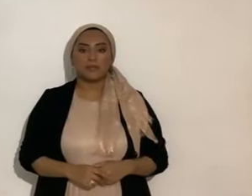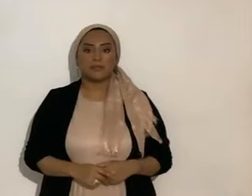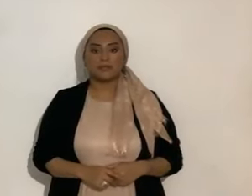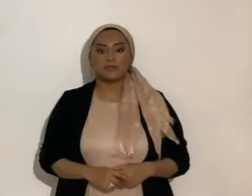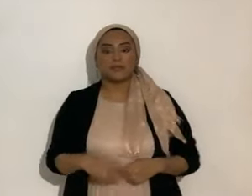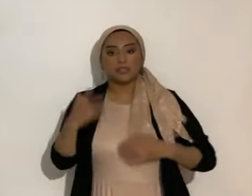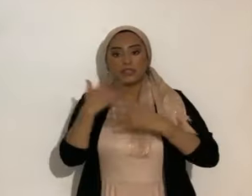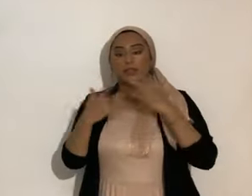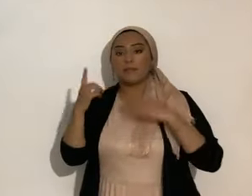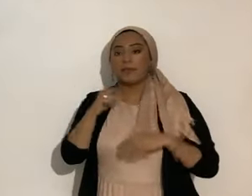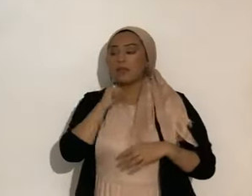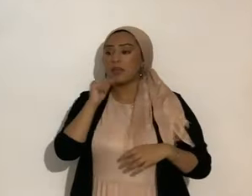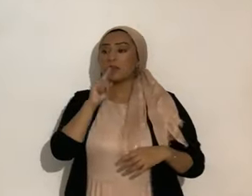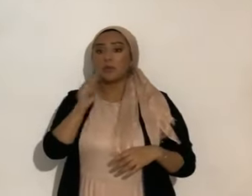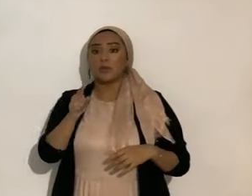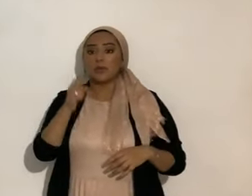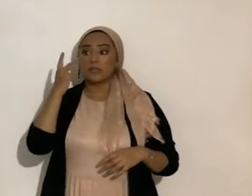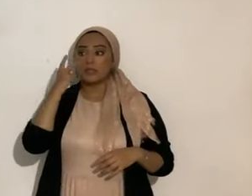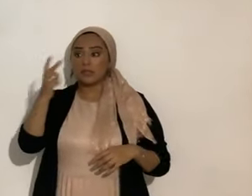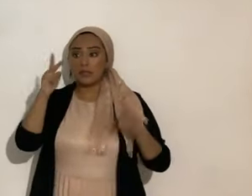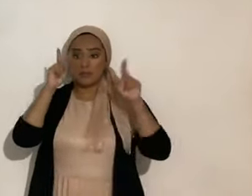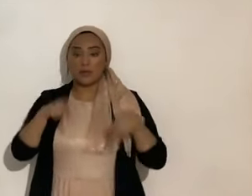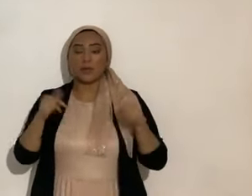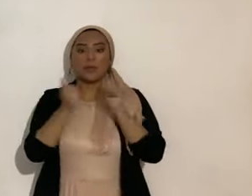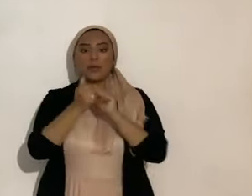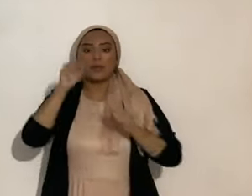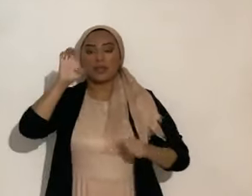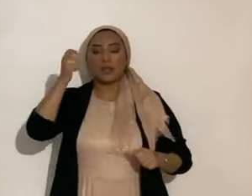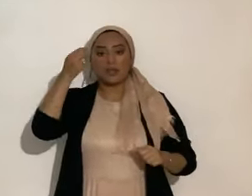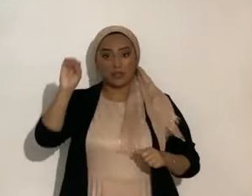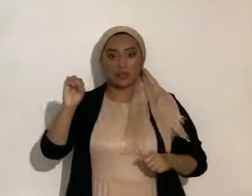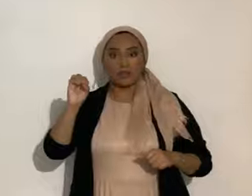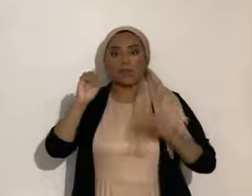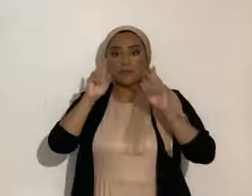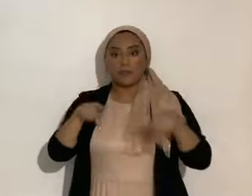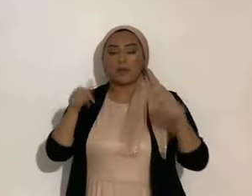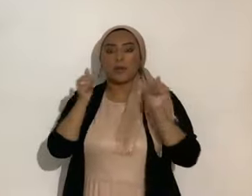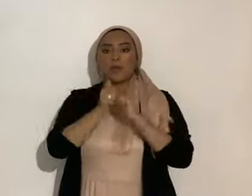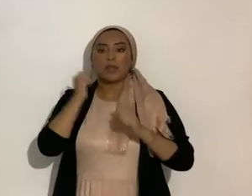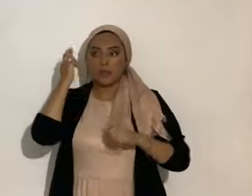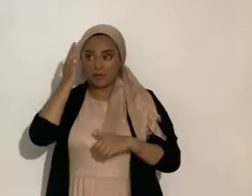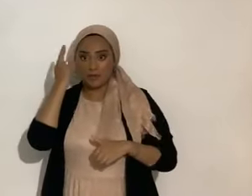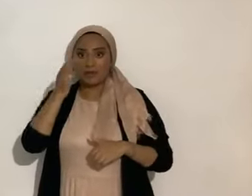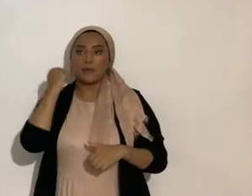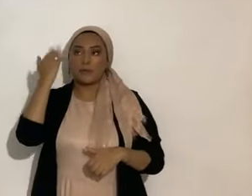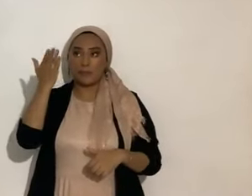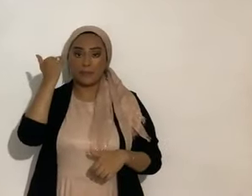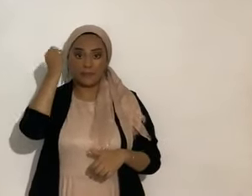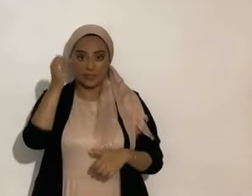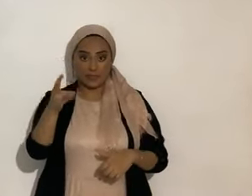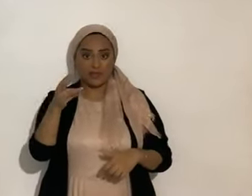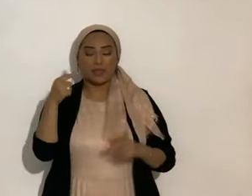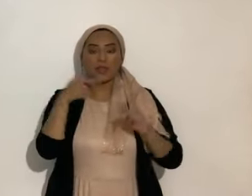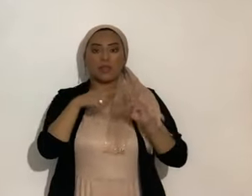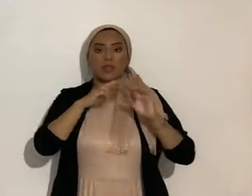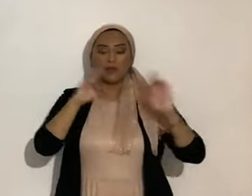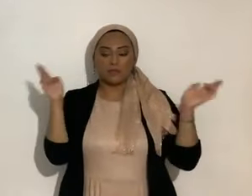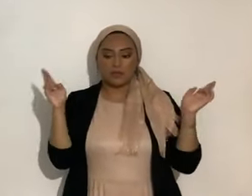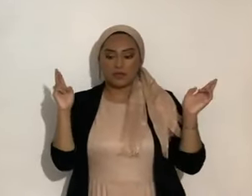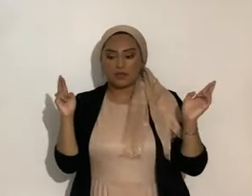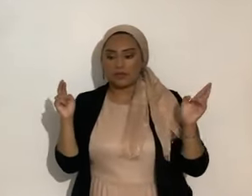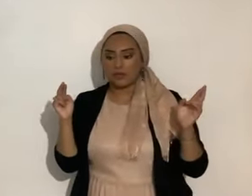no es real, lo ve una persona con ego. La persona con razón en Yahshua, como el que ya fue